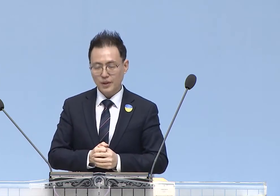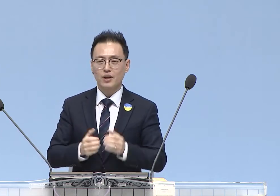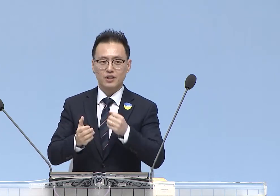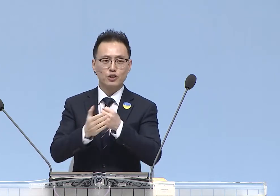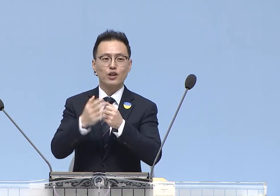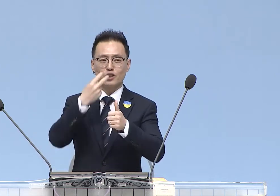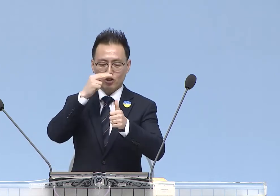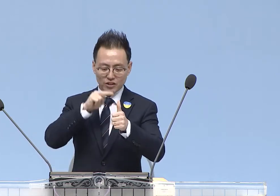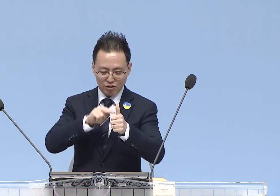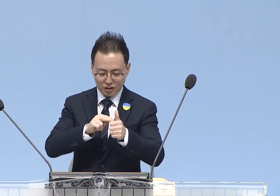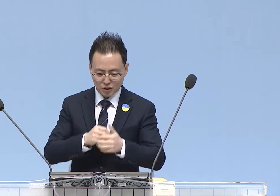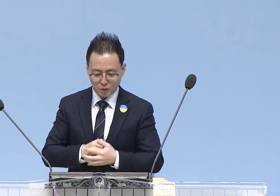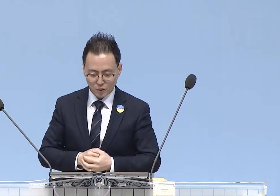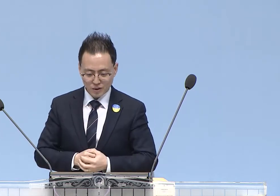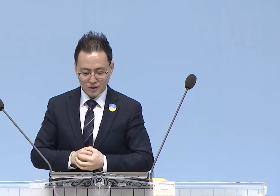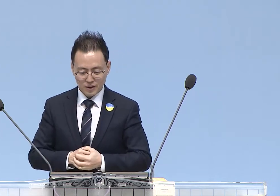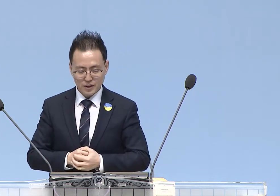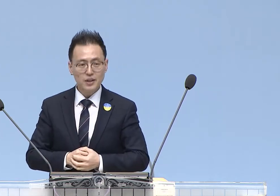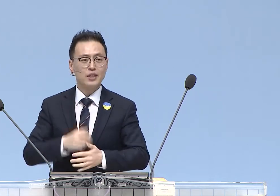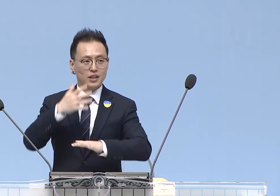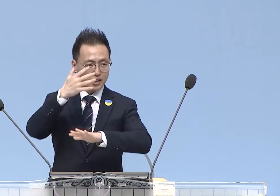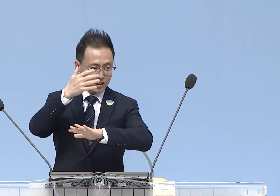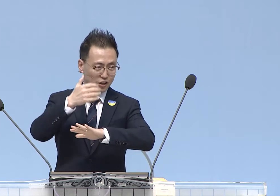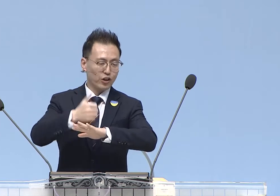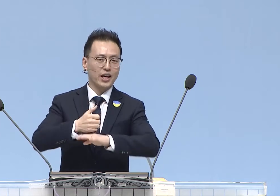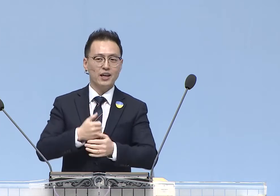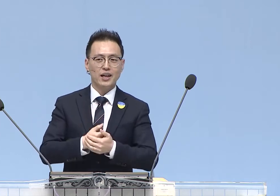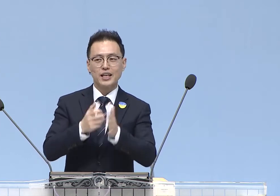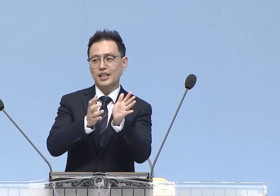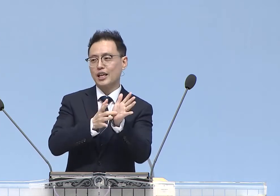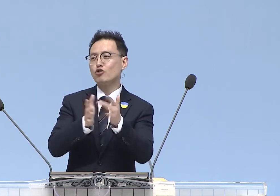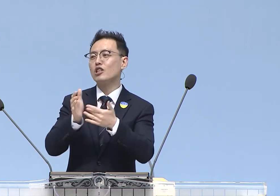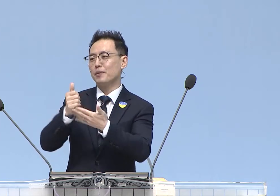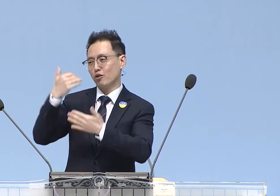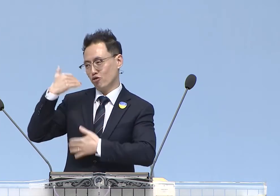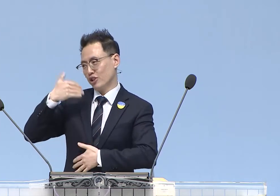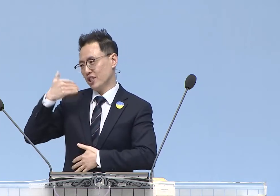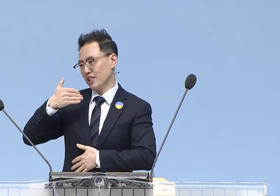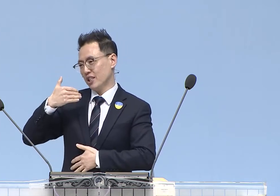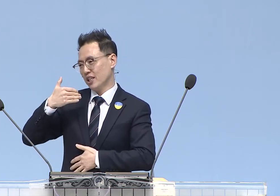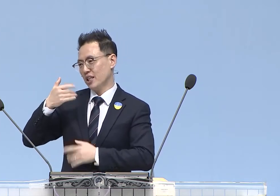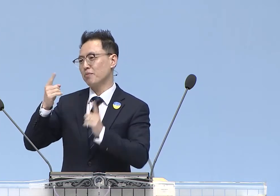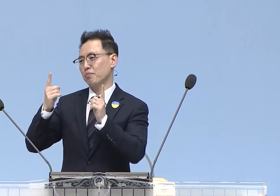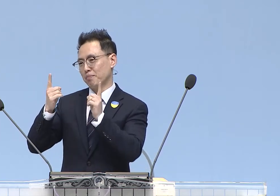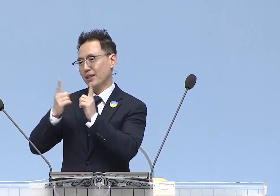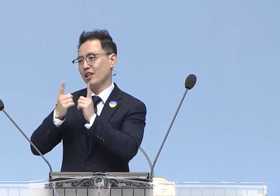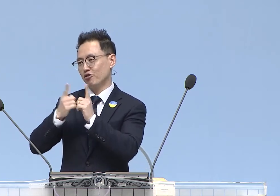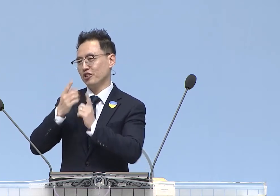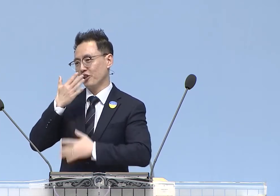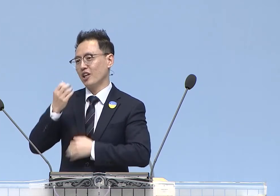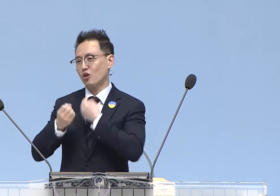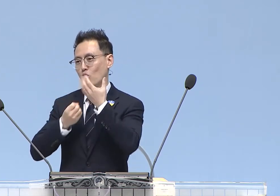그 덕에 적응할 수 있었고 그 덕에 예수님이 누구신지 만날 수 있었다라고 고백을